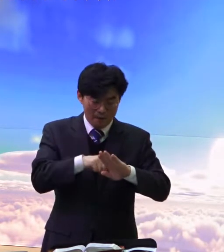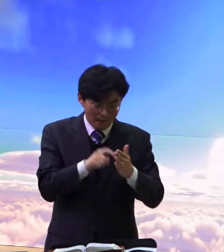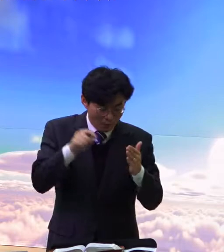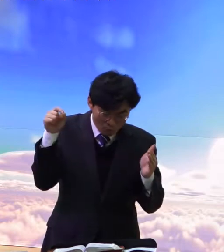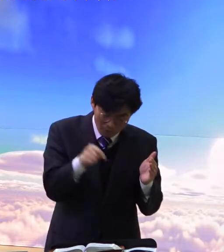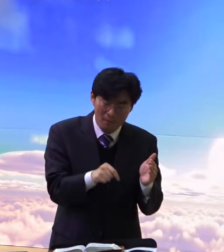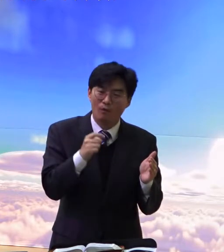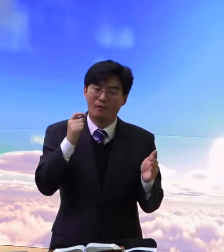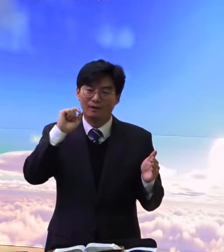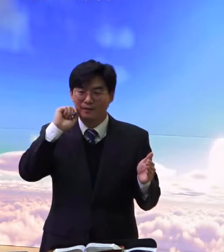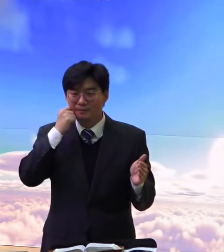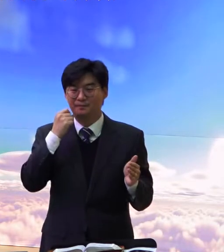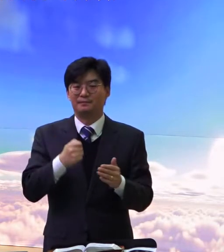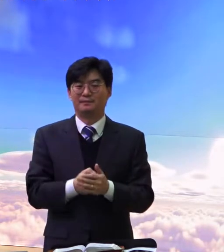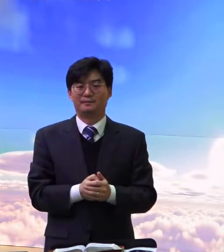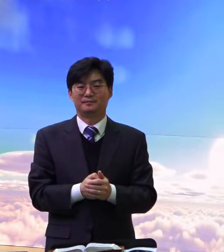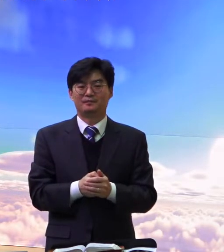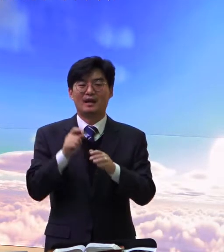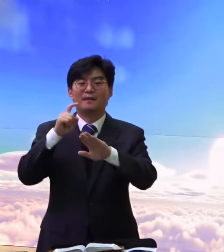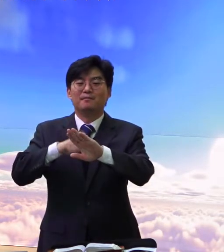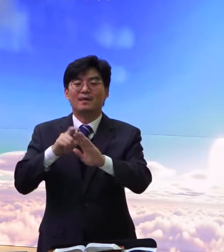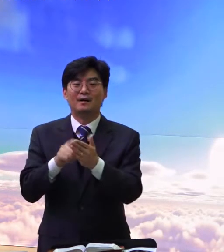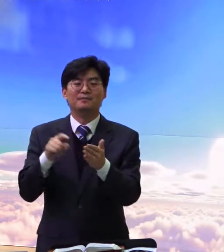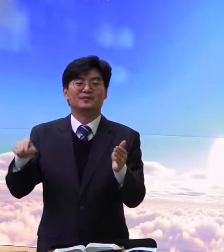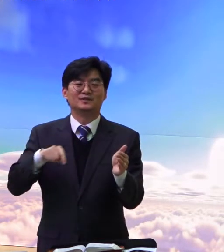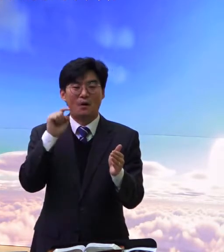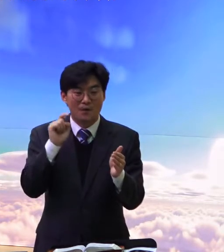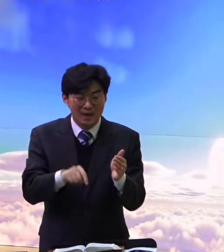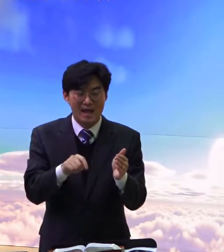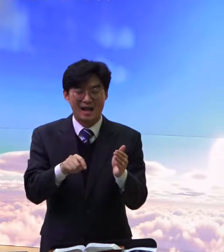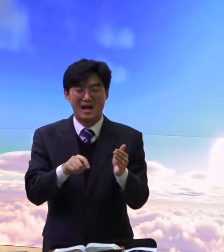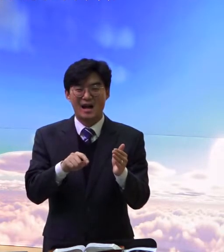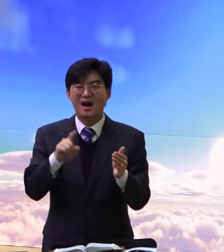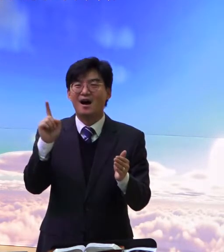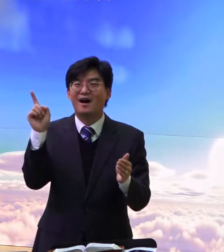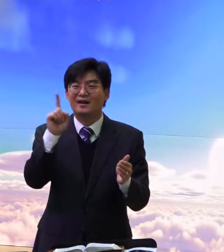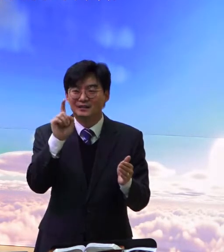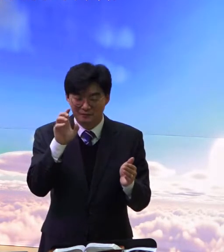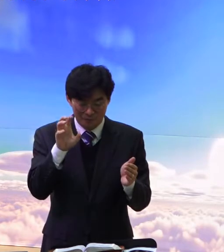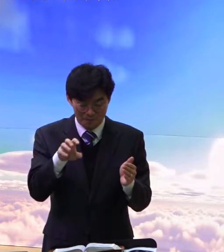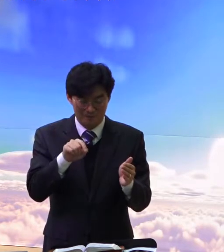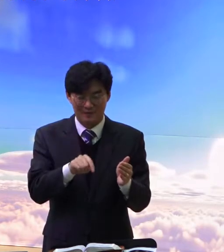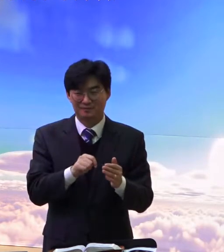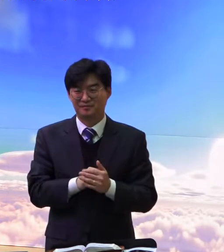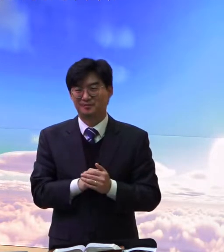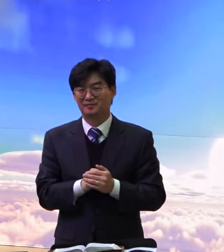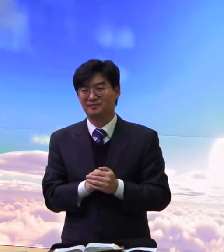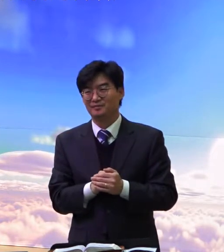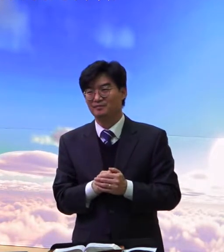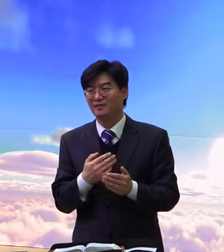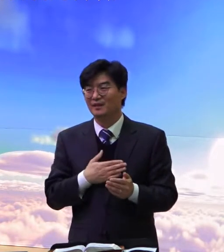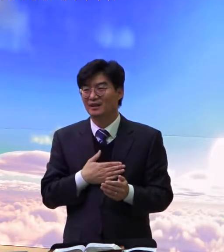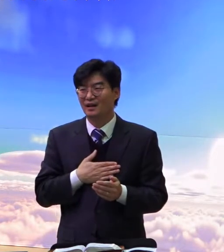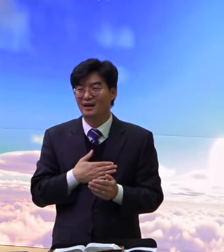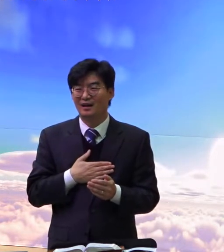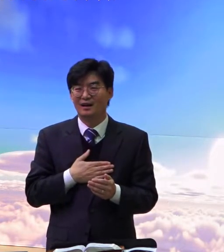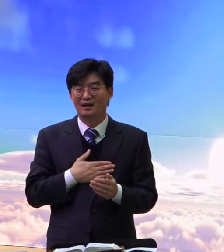않습니까? 그리고 마음속 어딘가 구석진 한켠에 나만의